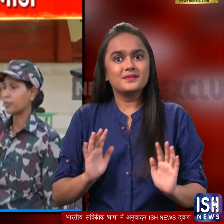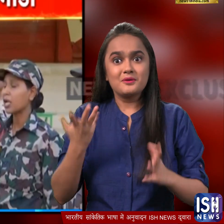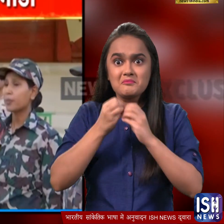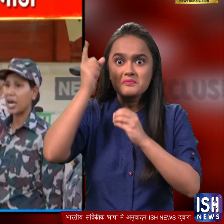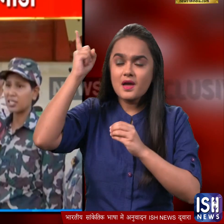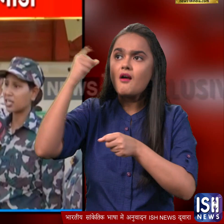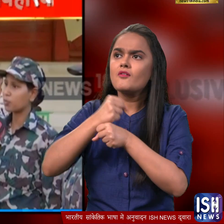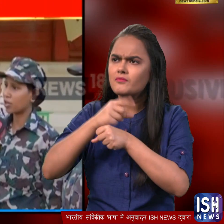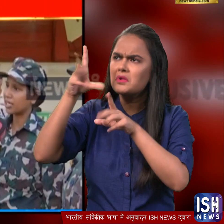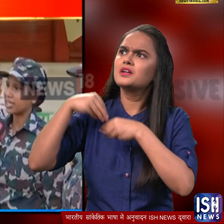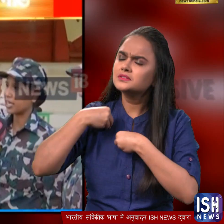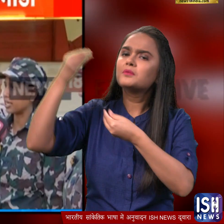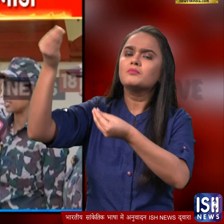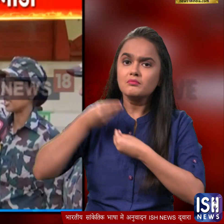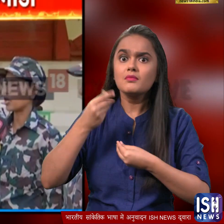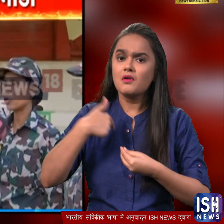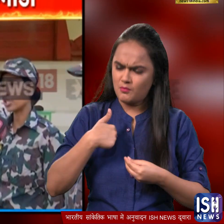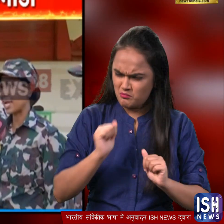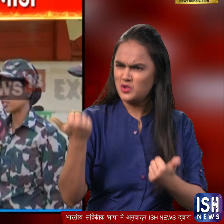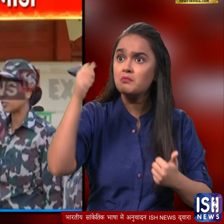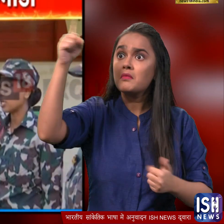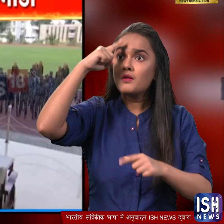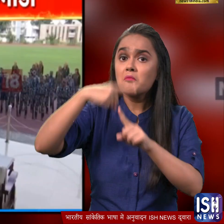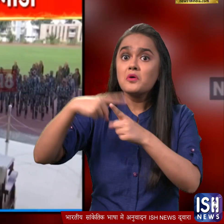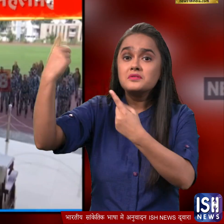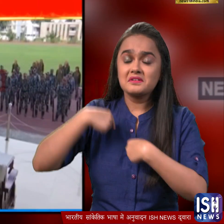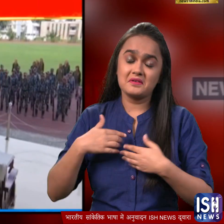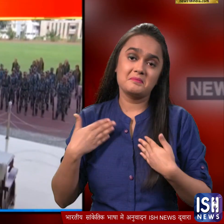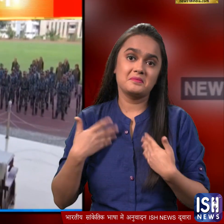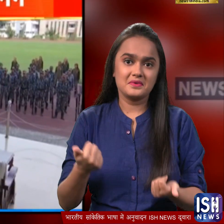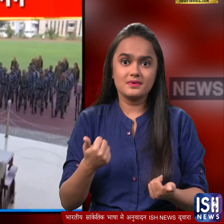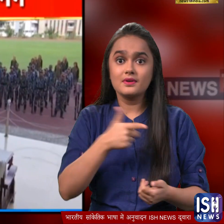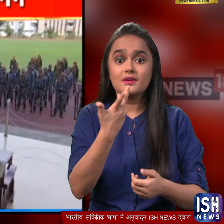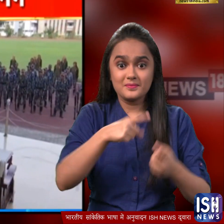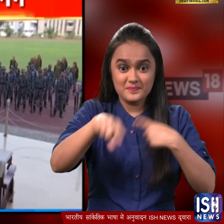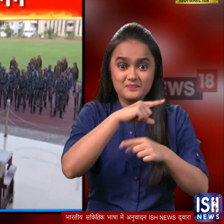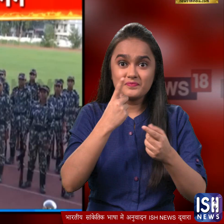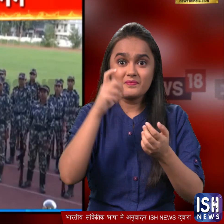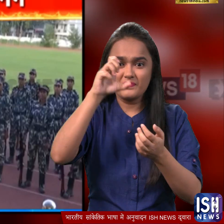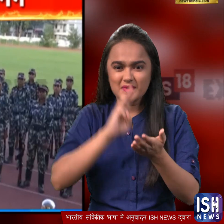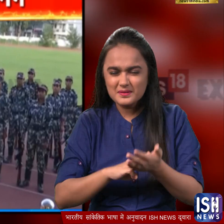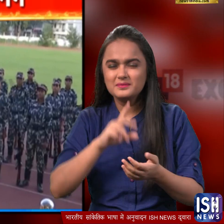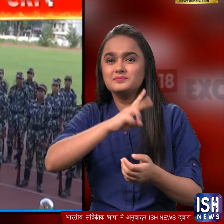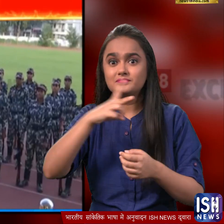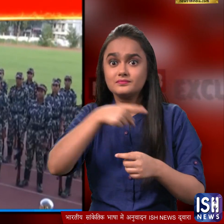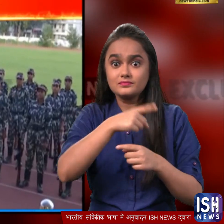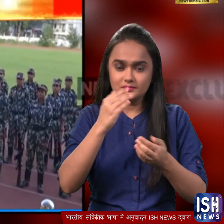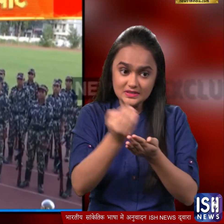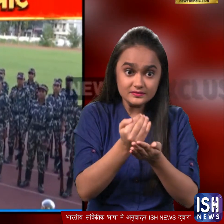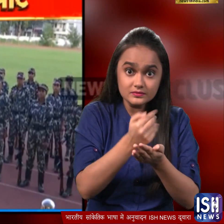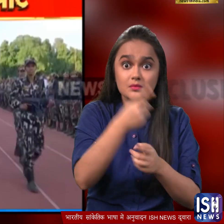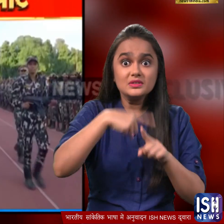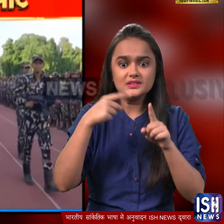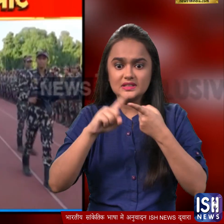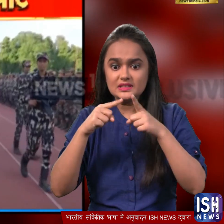हम लोग को ये सब बिहार सरकार मौका दिए करने के लिए और हम लोग कुछ लायक समझे। ये महिला कमांडो अब बिहार में मुख्यमंत्री और पूर्व मुख्यमंत्री की सुरक्षा